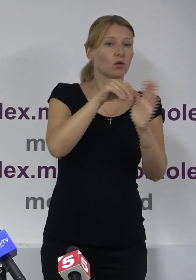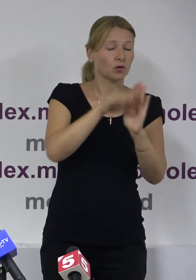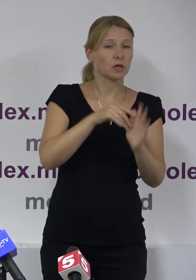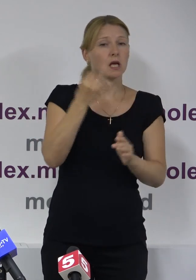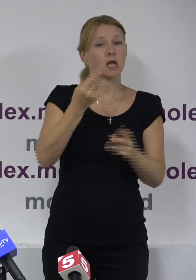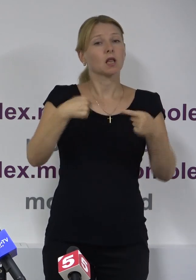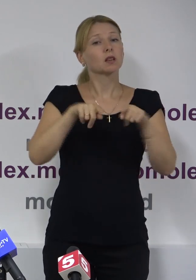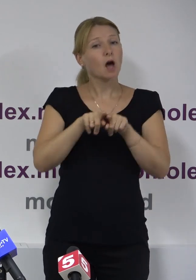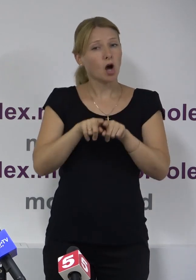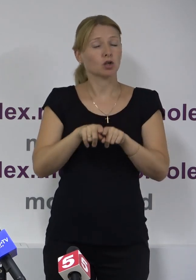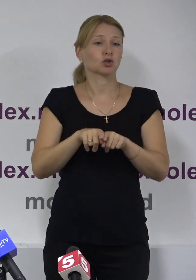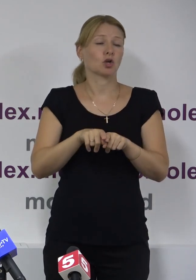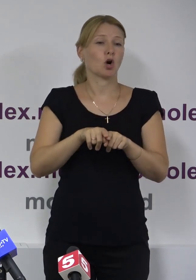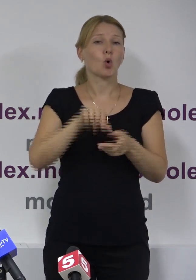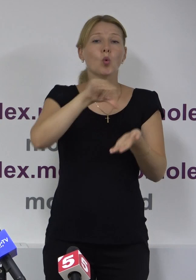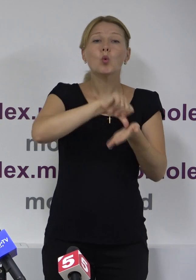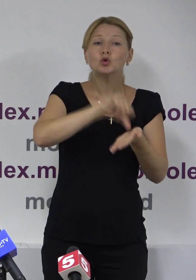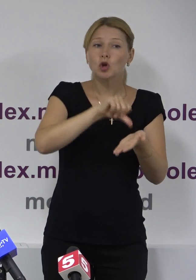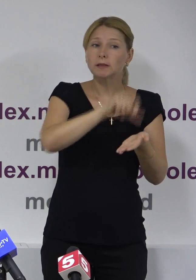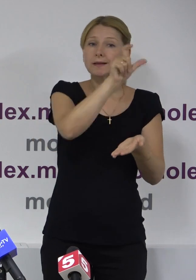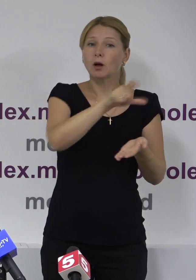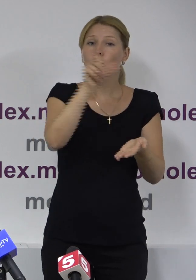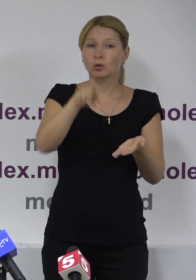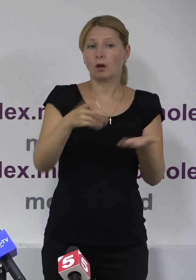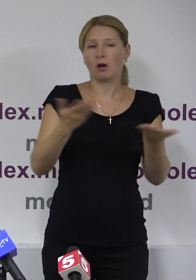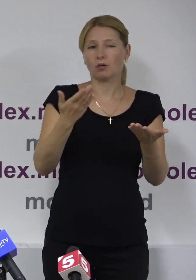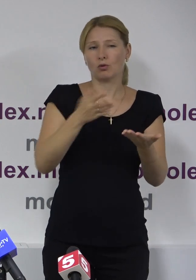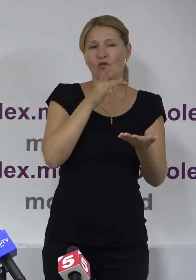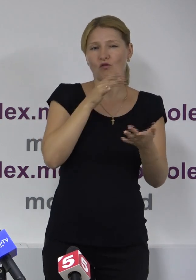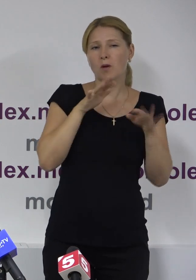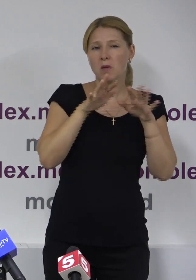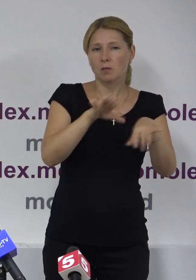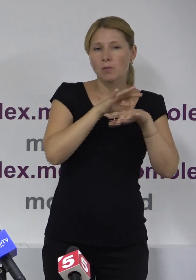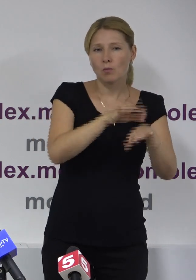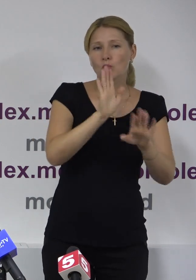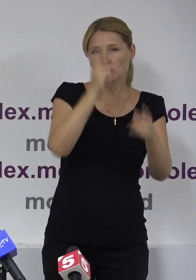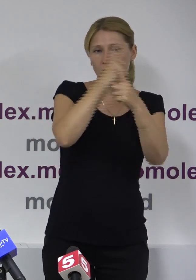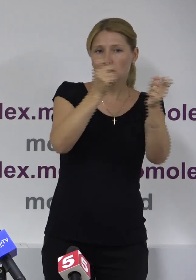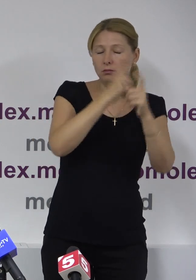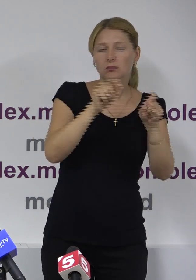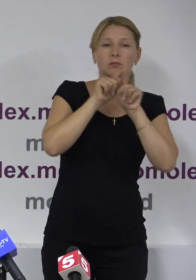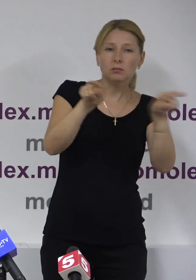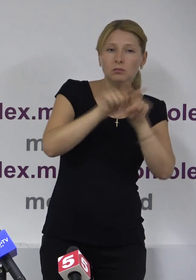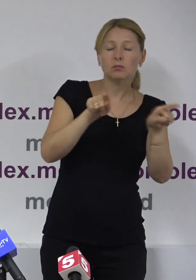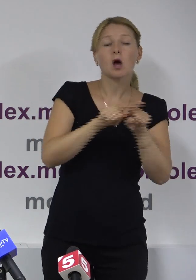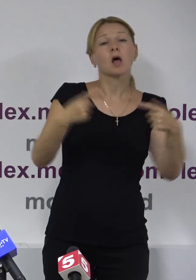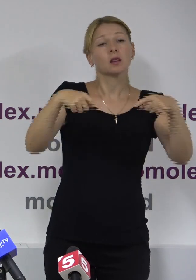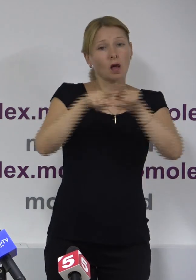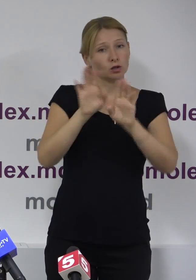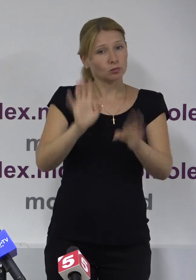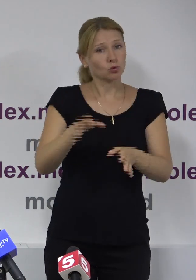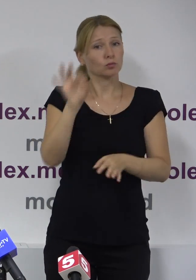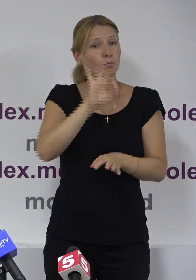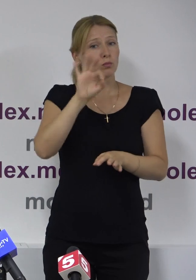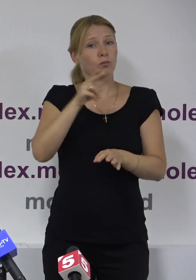organelor electorale și a modului în care acestea se pregătesc pentru desfășurarea scrutinilor. Sunt de asemenea incluse